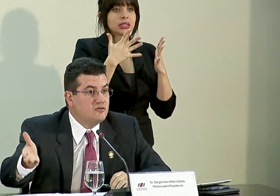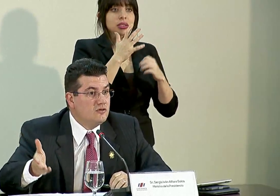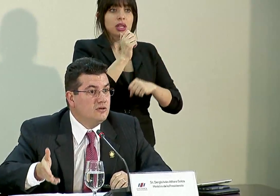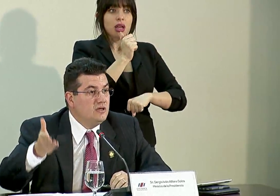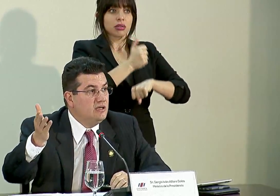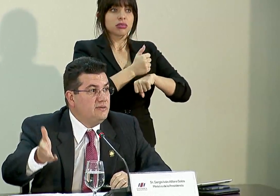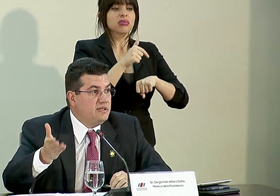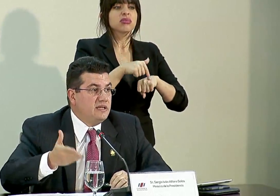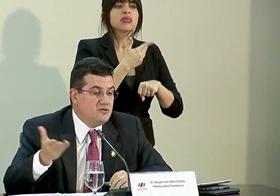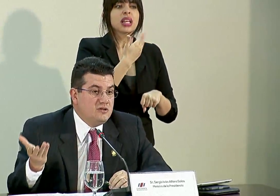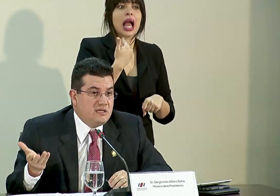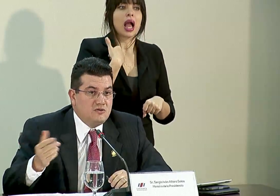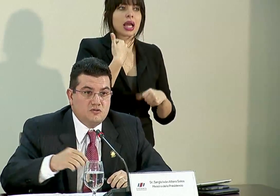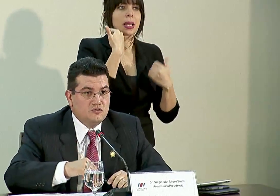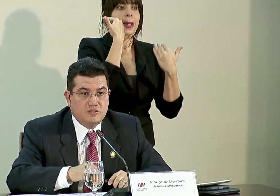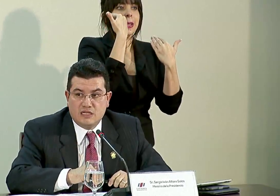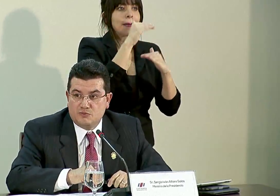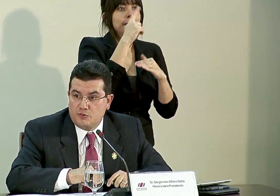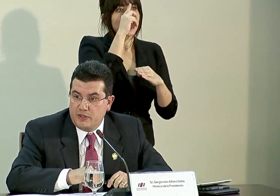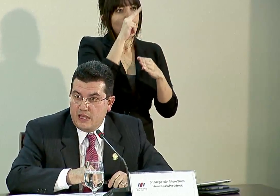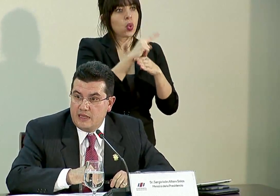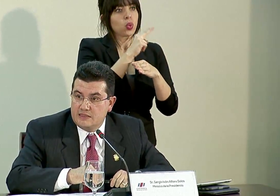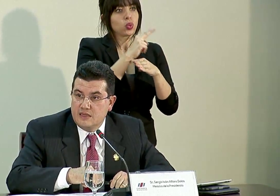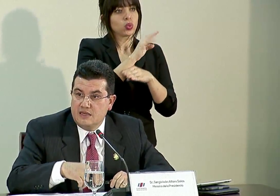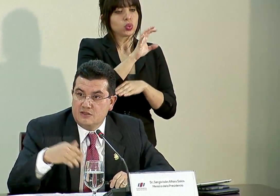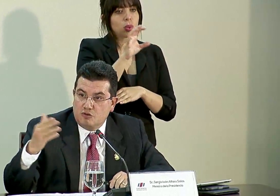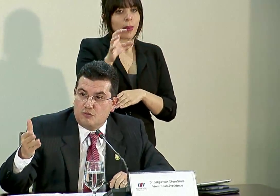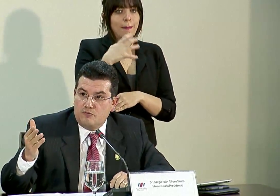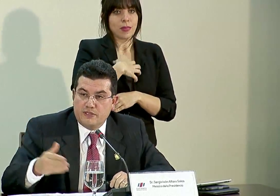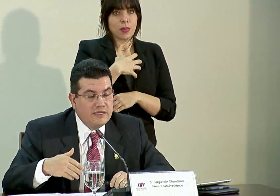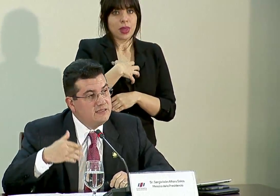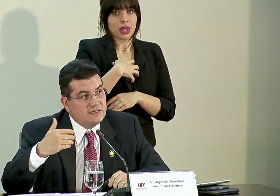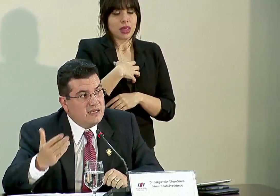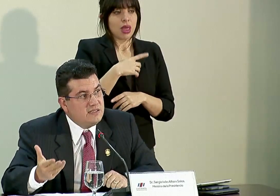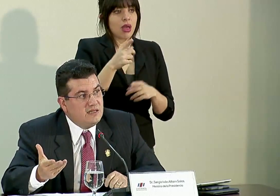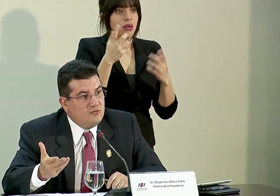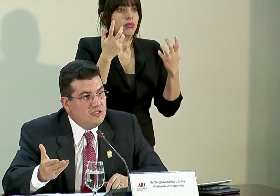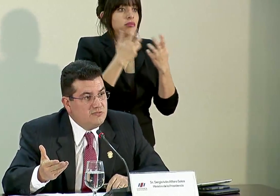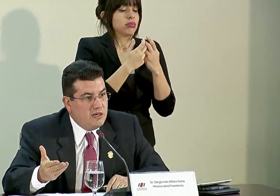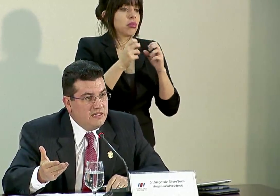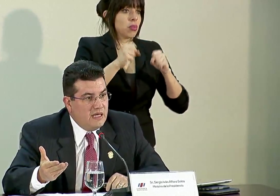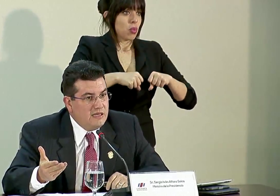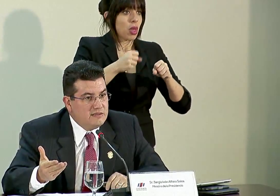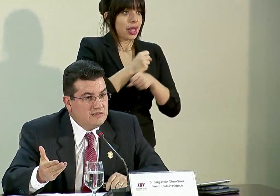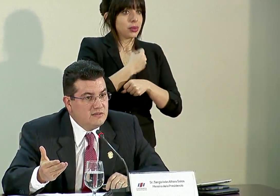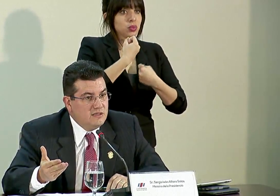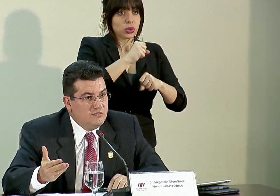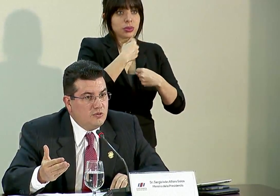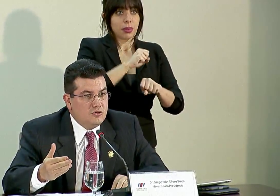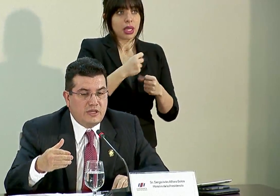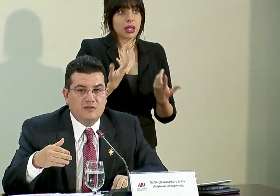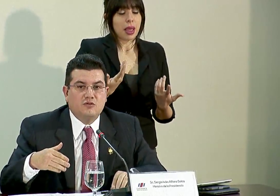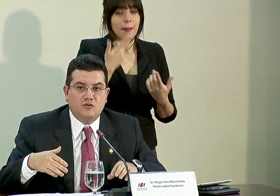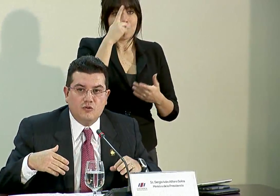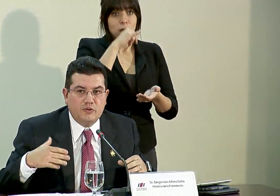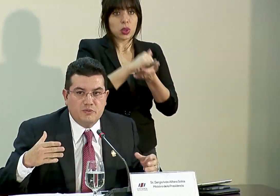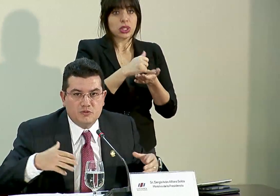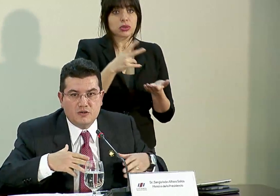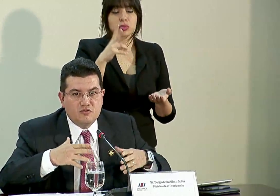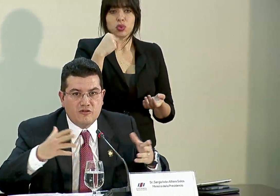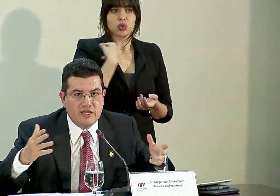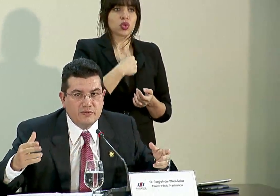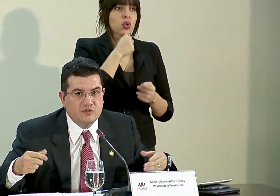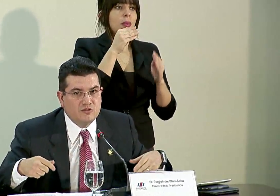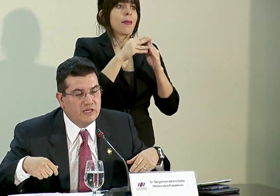establecen son limitaciones a los usos de las propiedades y son competencias que hacen las municipalidades por lo tanto no